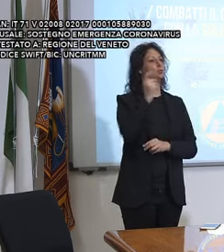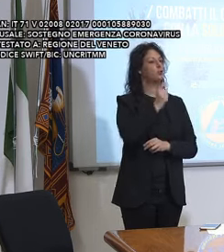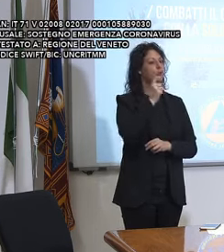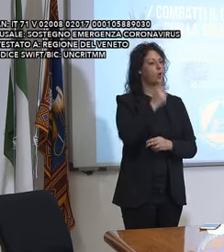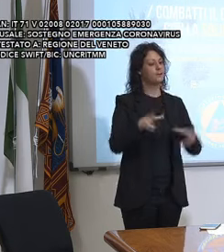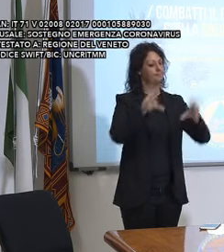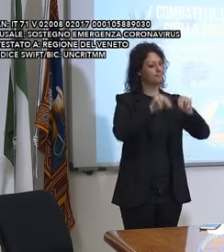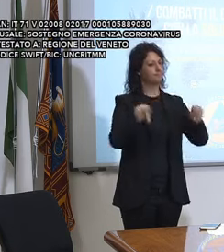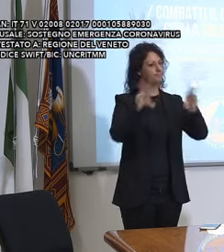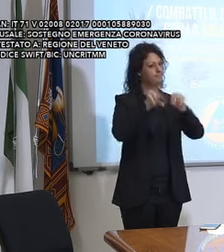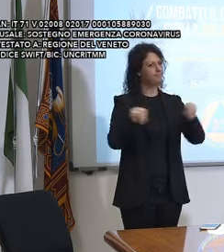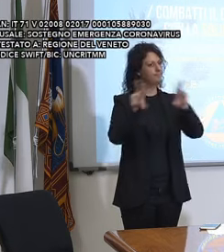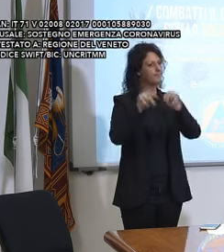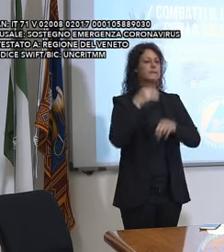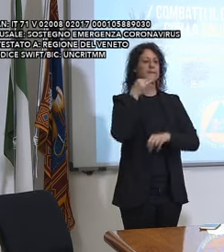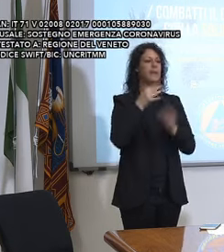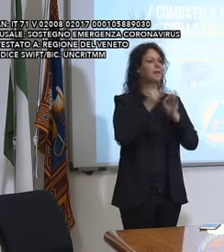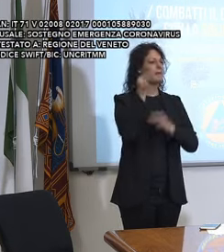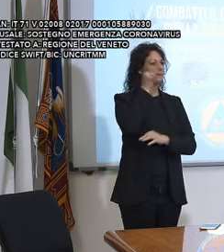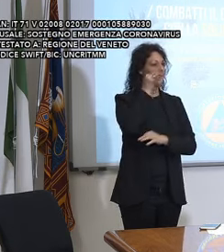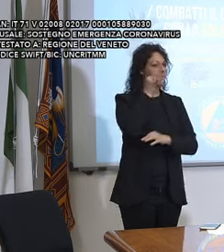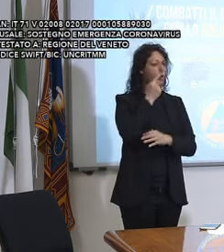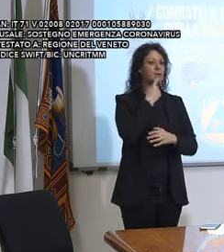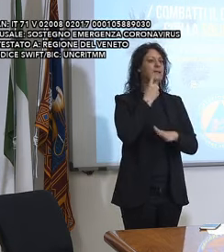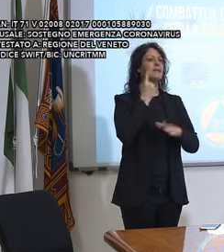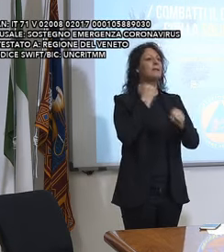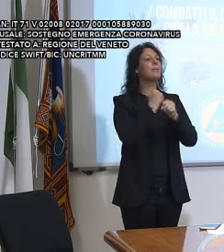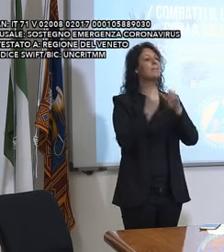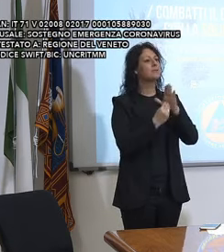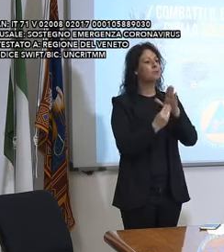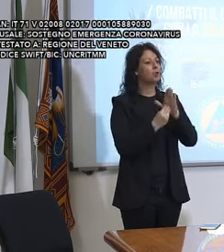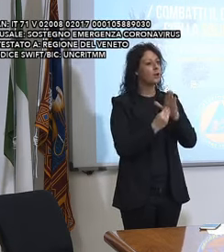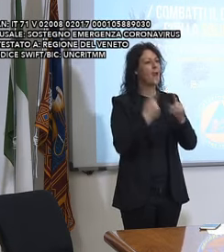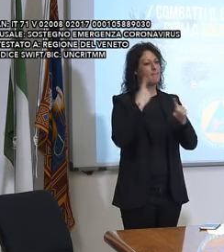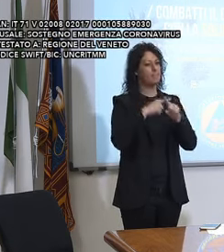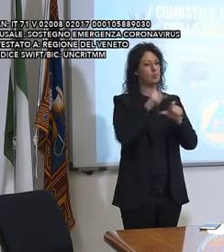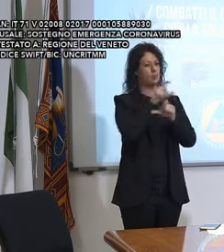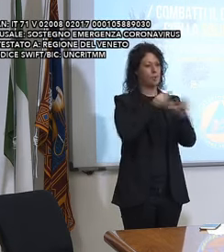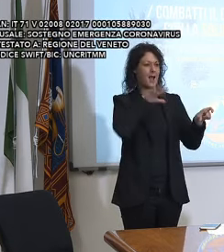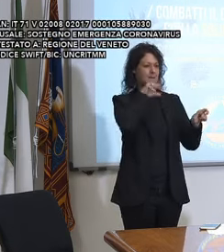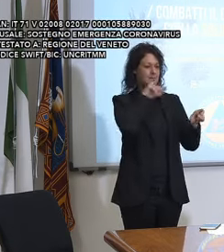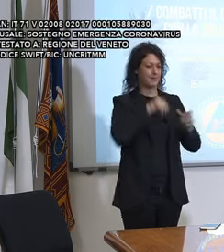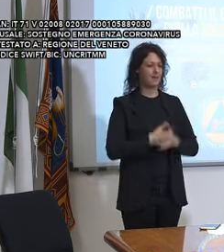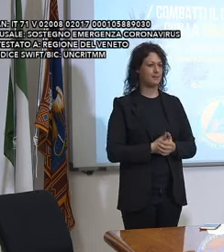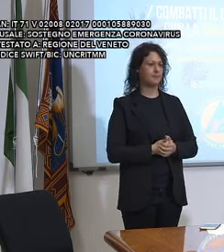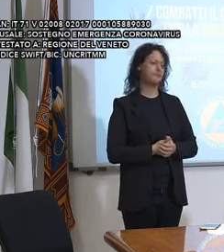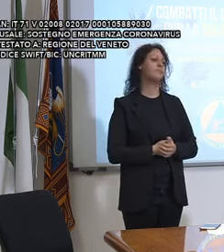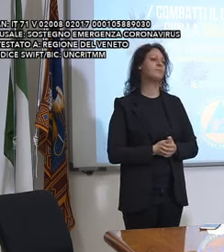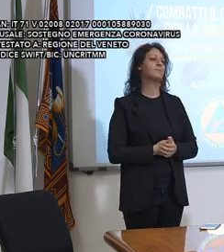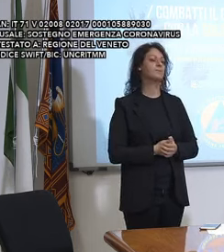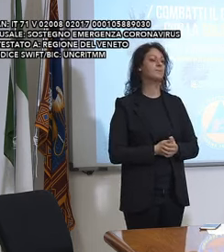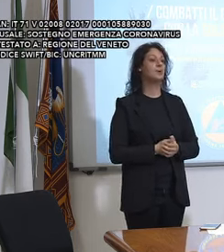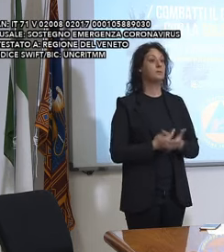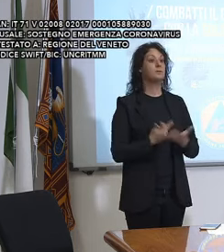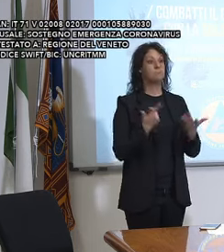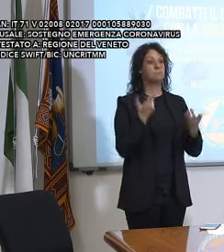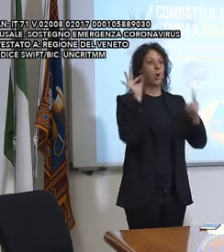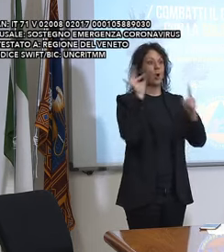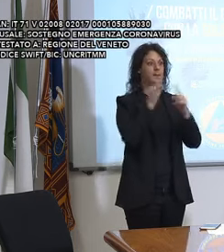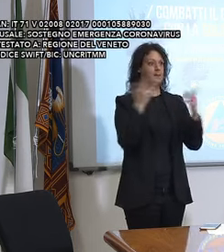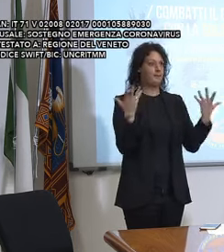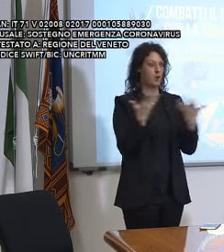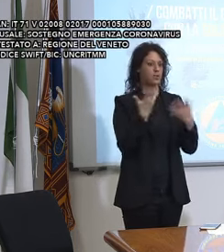giri rispetto ai tamponi del personale e degli ospiti. Questi proprio nella direzione di